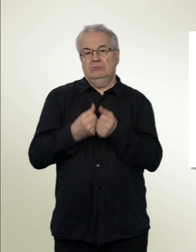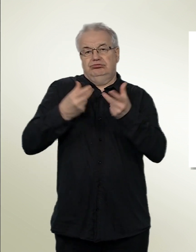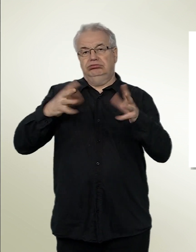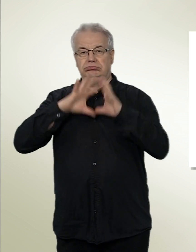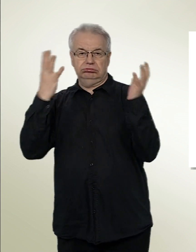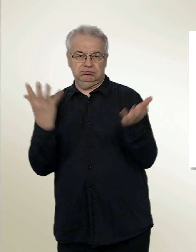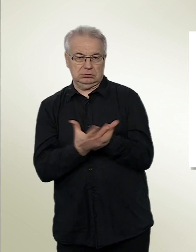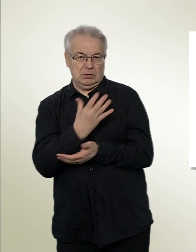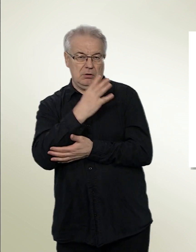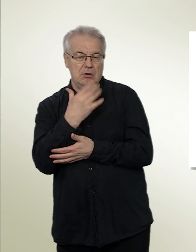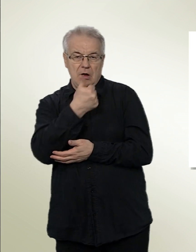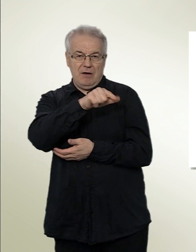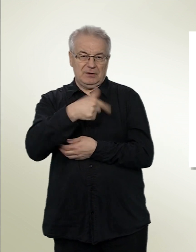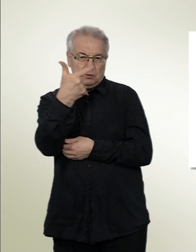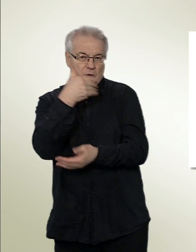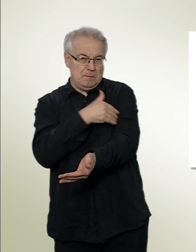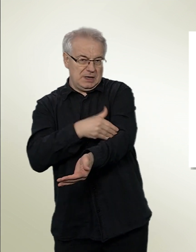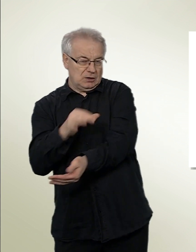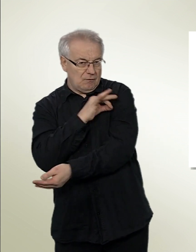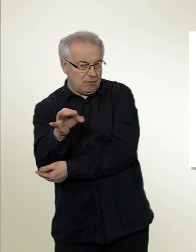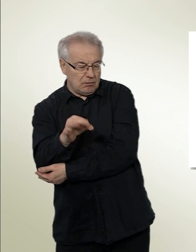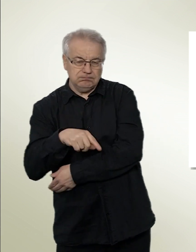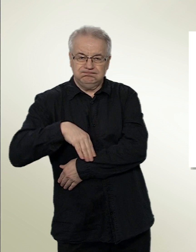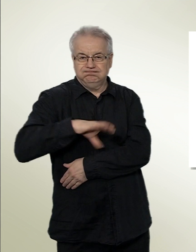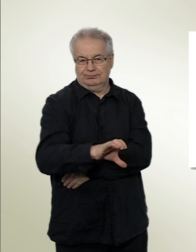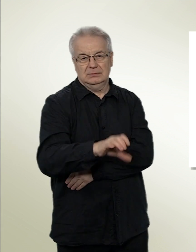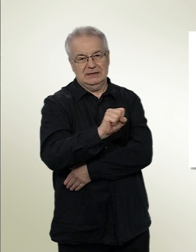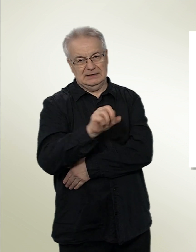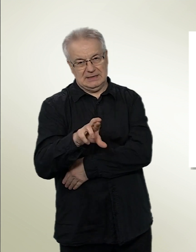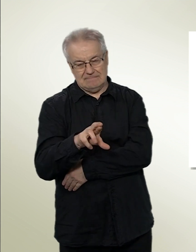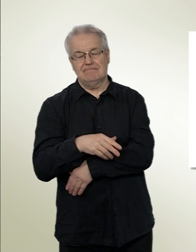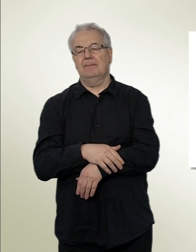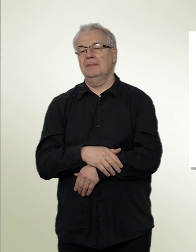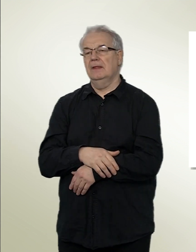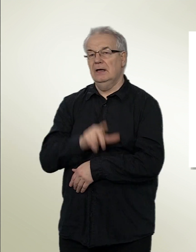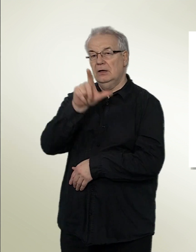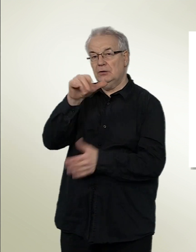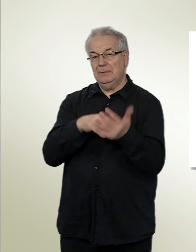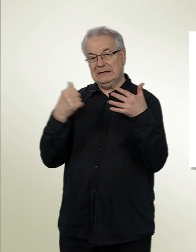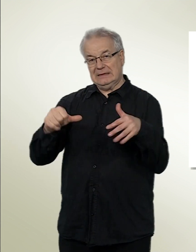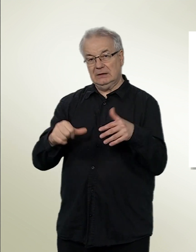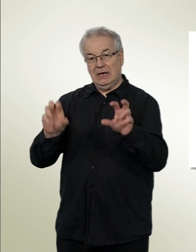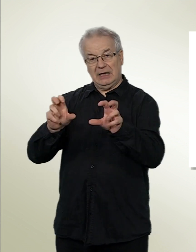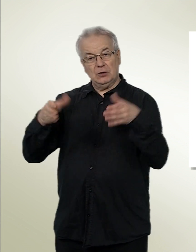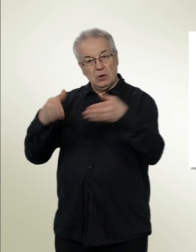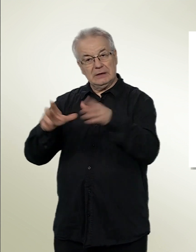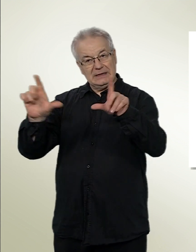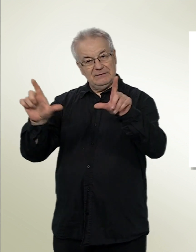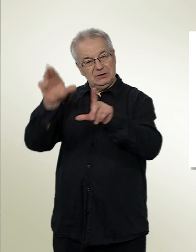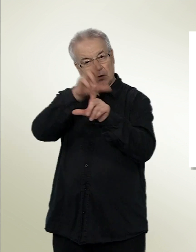argent, 1,2 milliard de francs, est versée à la SSR. En 2016, les radios locales et les télévisions régionales